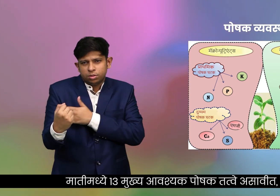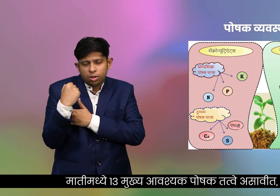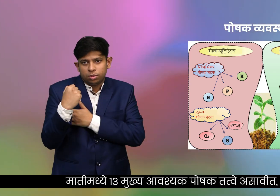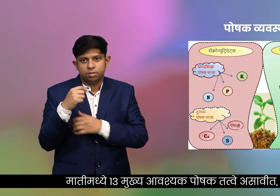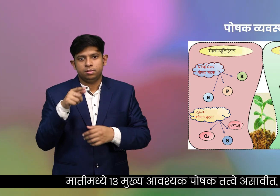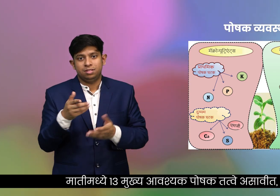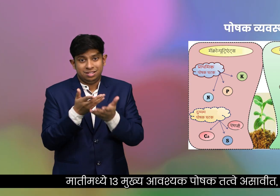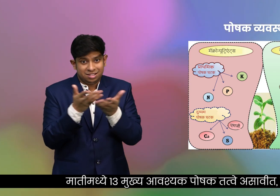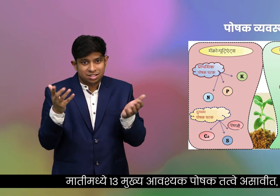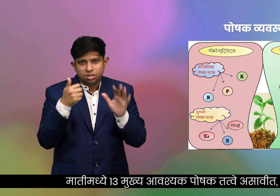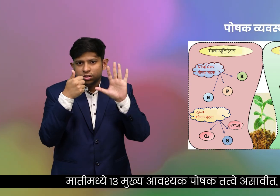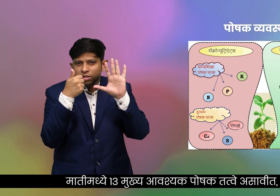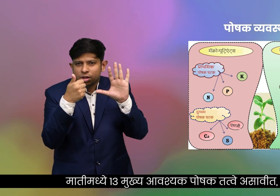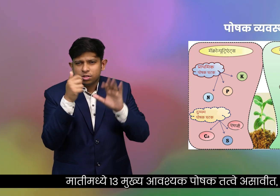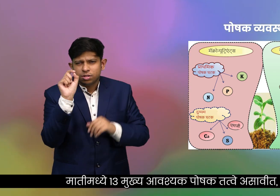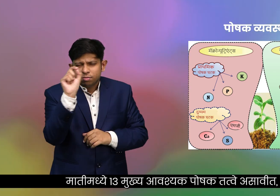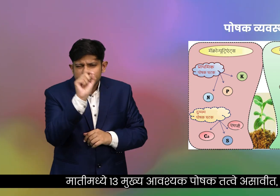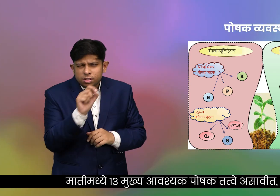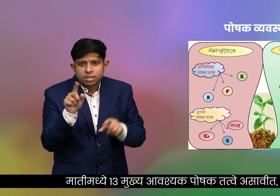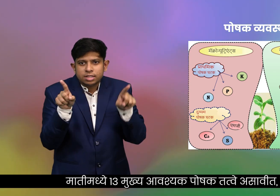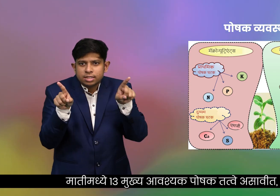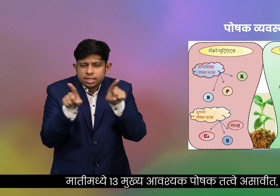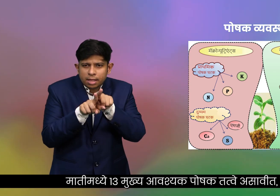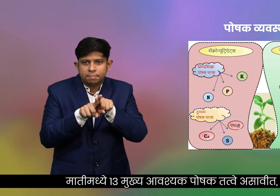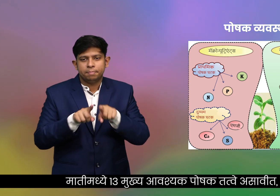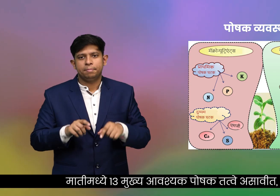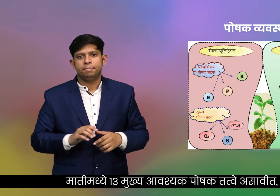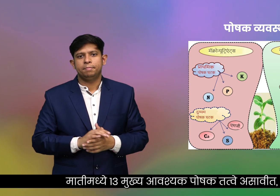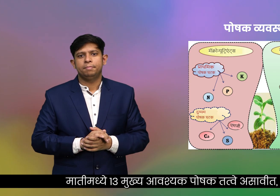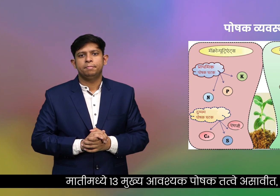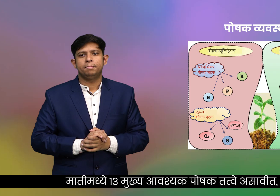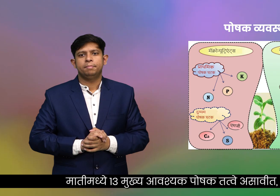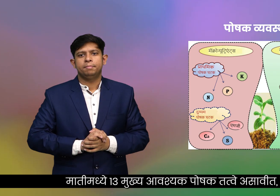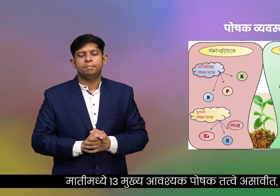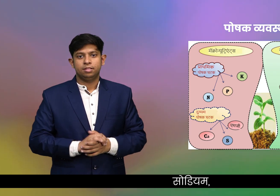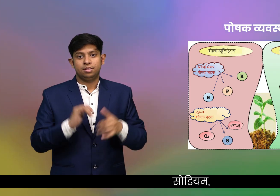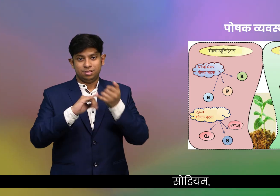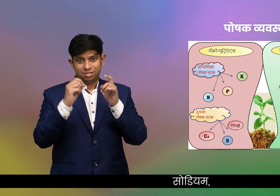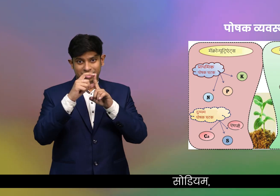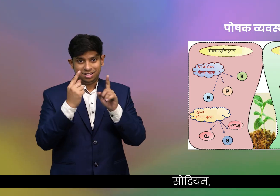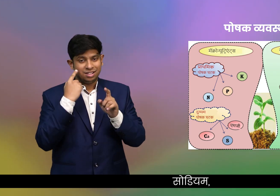मातीमध्ये 13 प्रमुख आवश्यक पोषक तत्वे असावीत, ज्यामध्ये सोडियम,